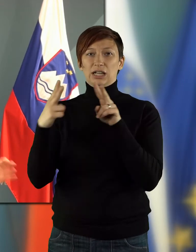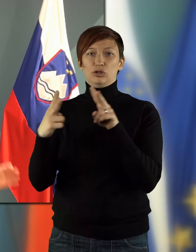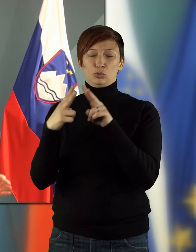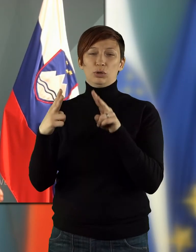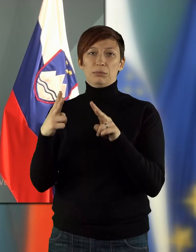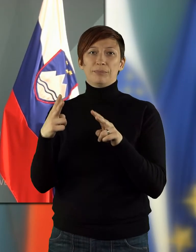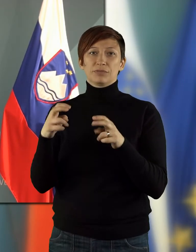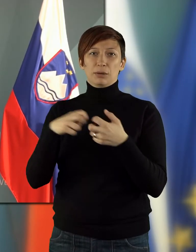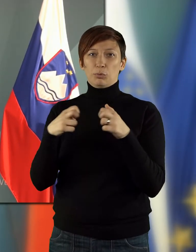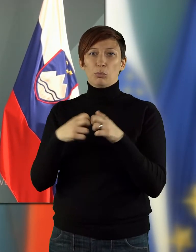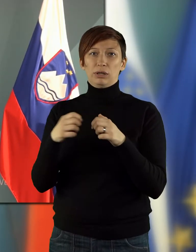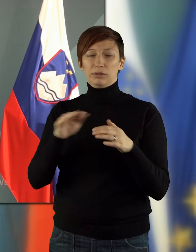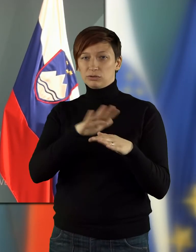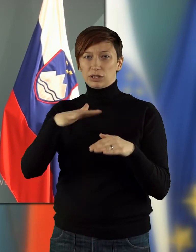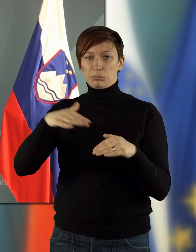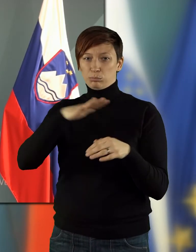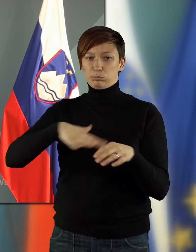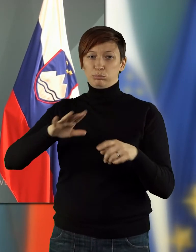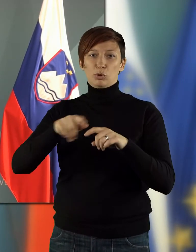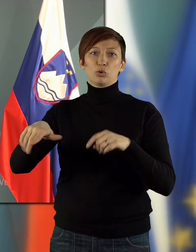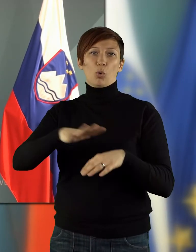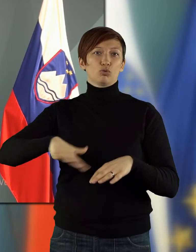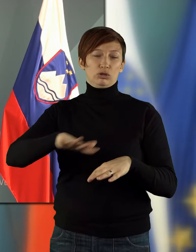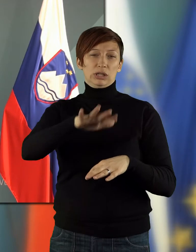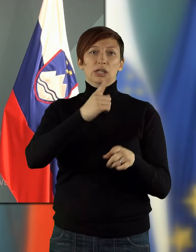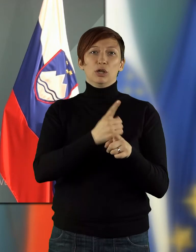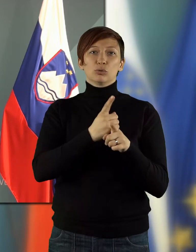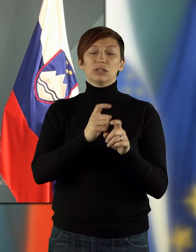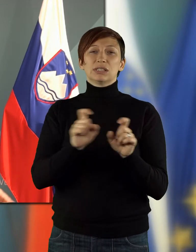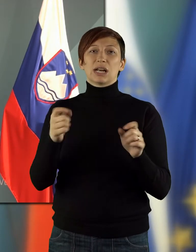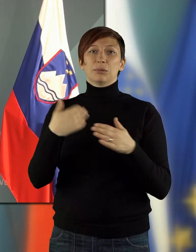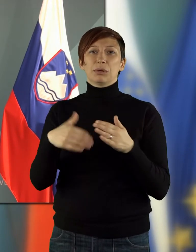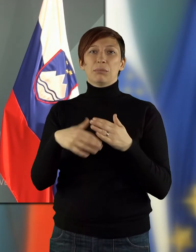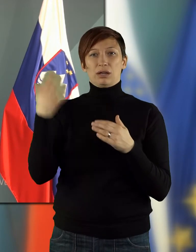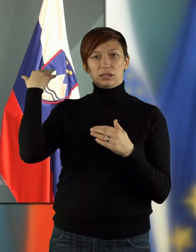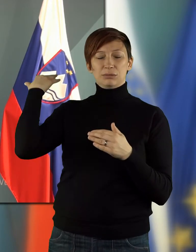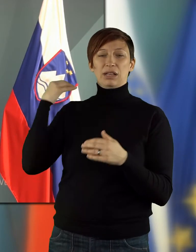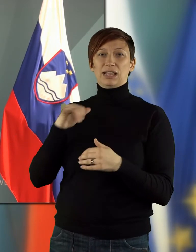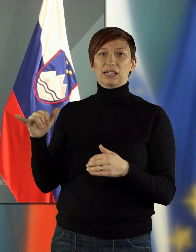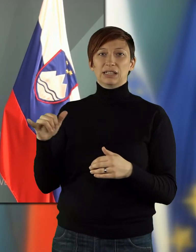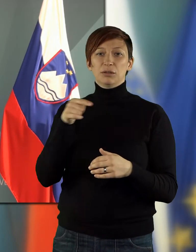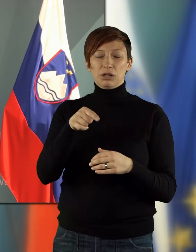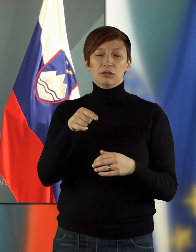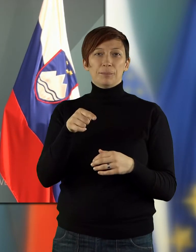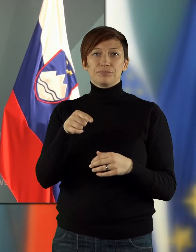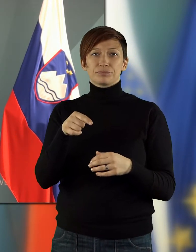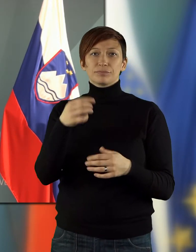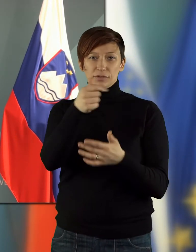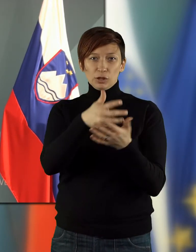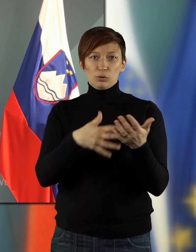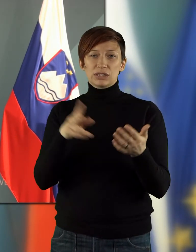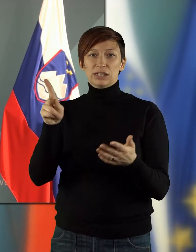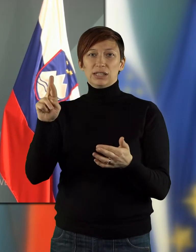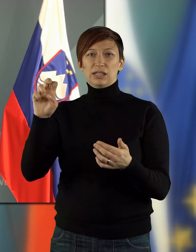res srečujemo z problemi na vseh teh področjih, predvsem tudi zaradi manjka iz preteklih let, je